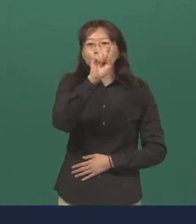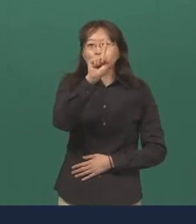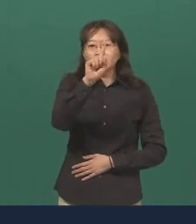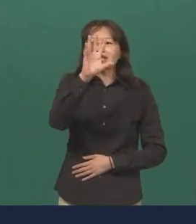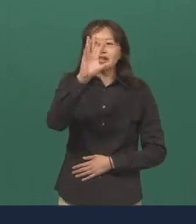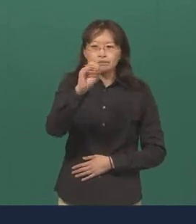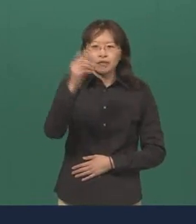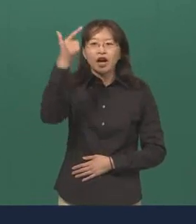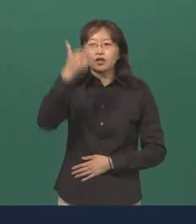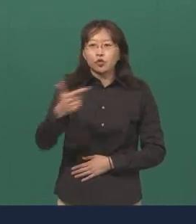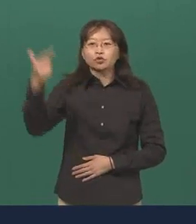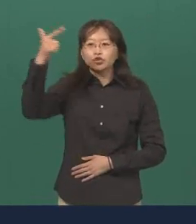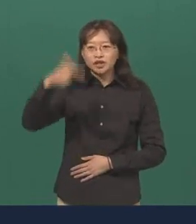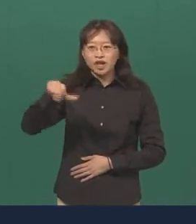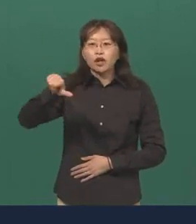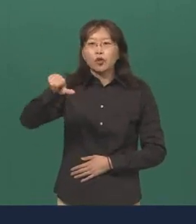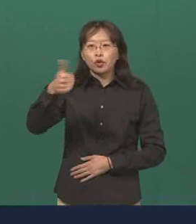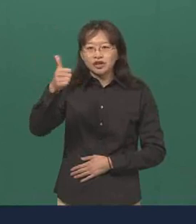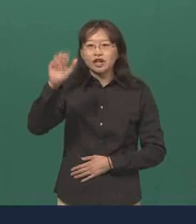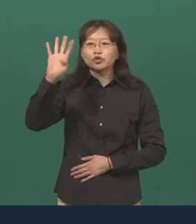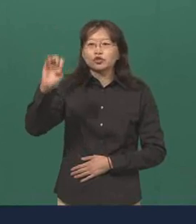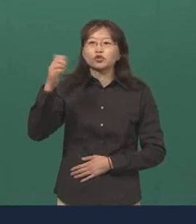は